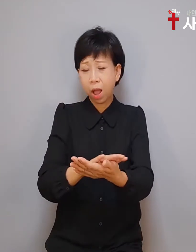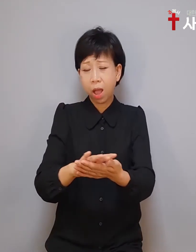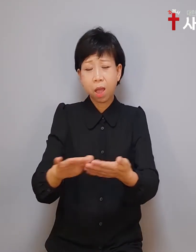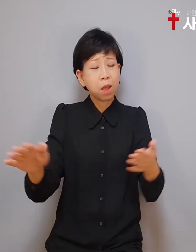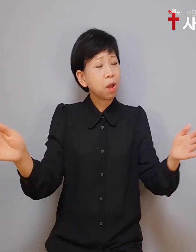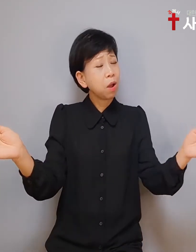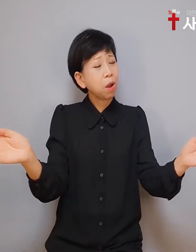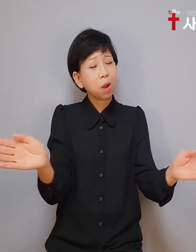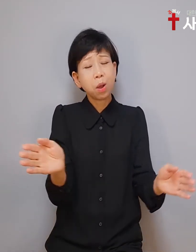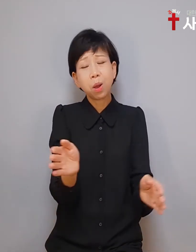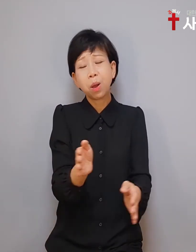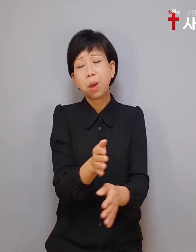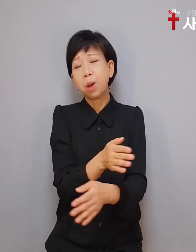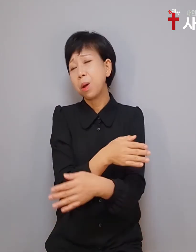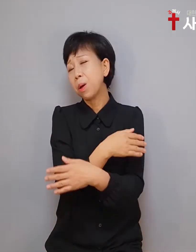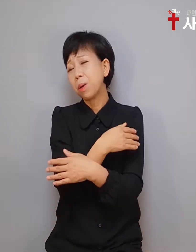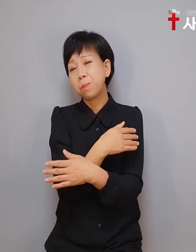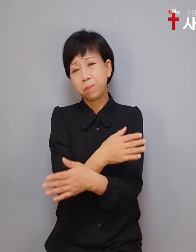평화